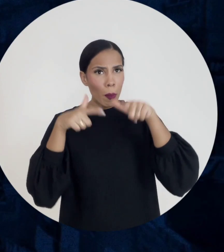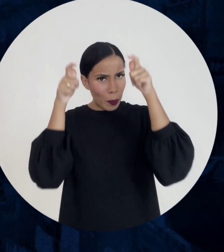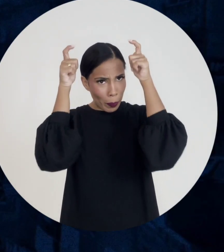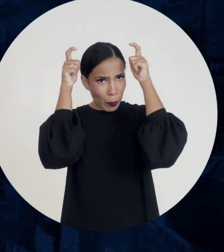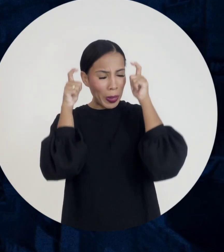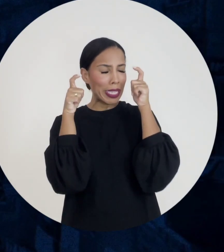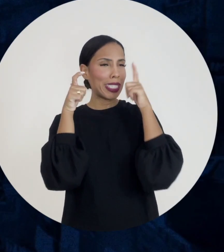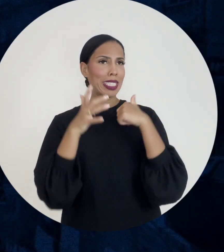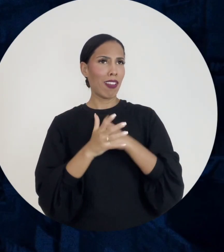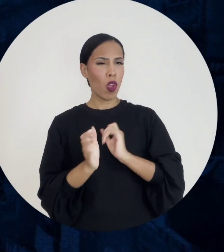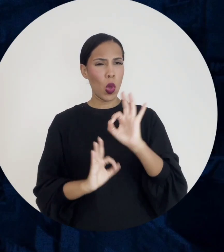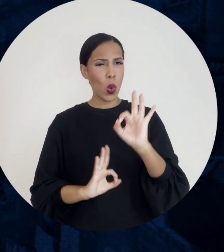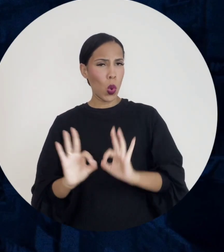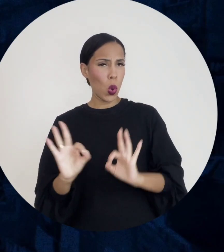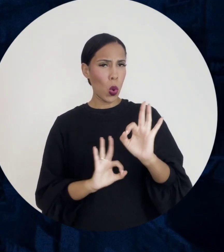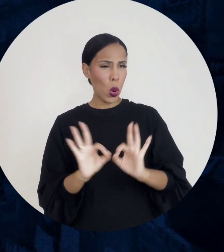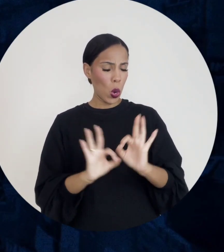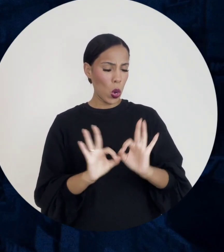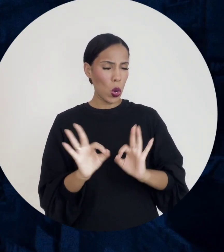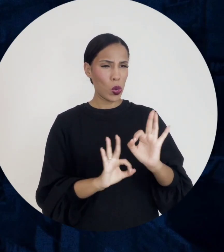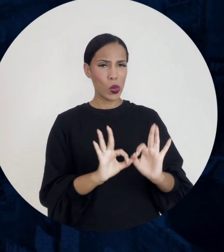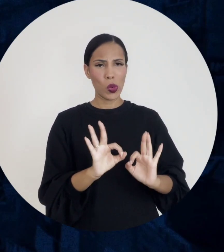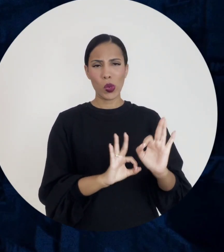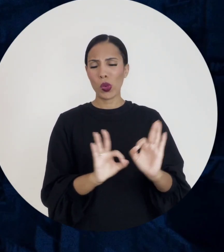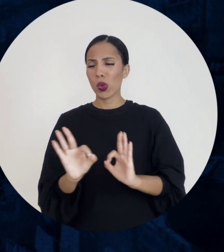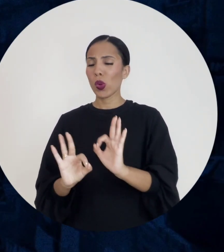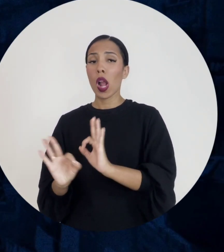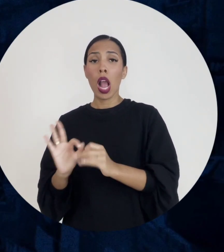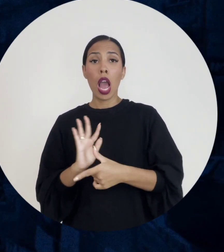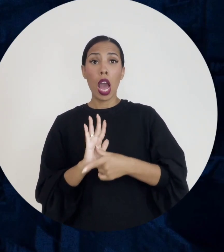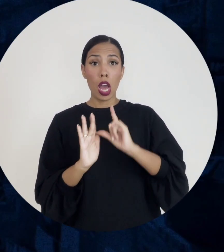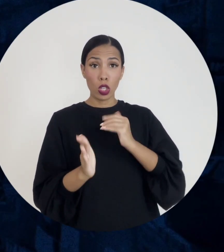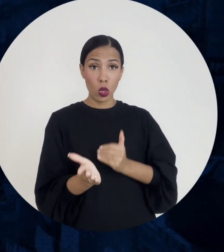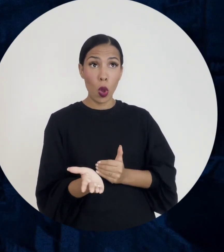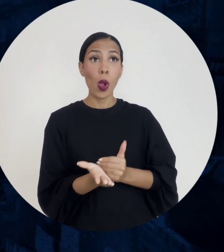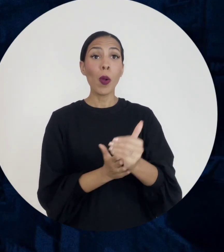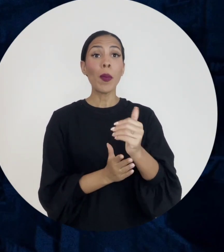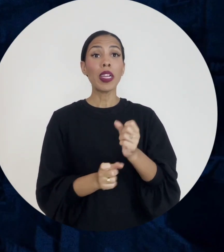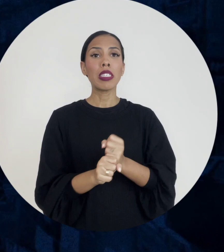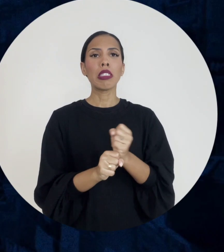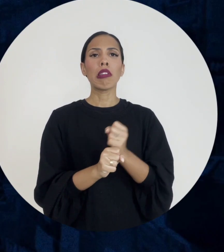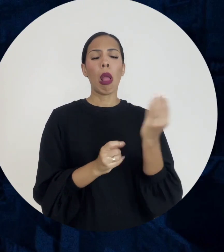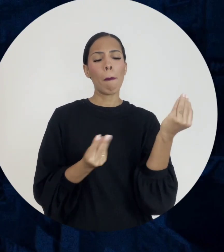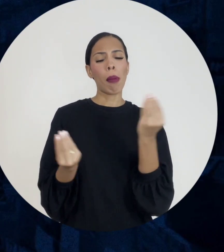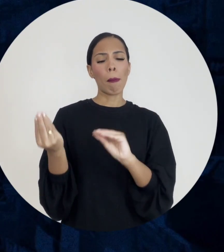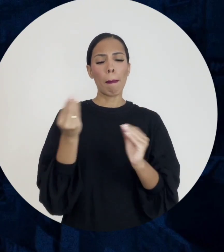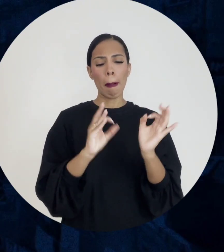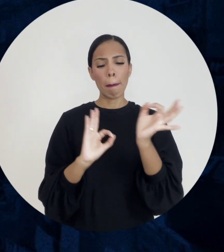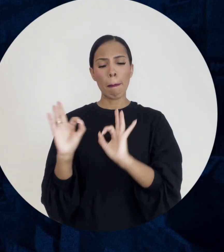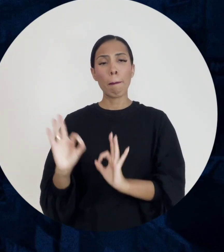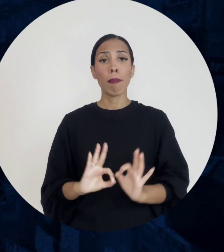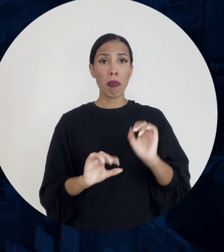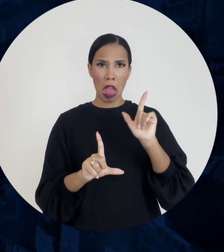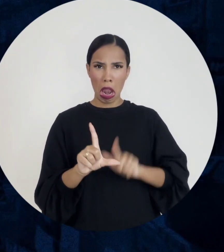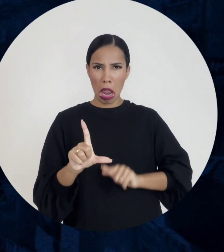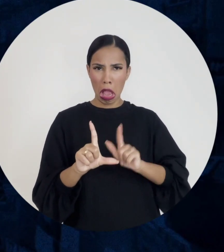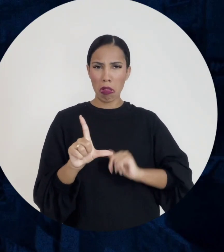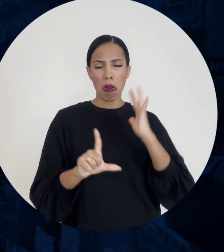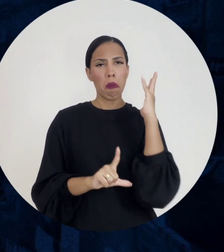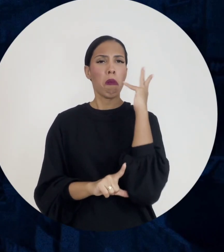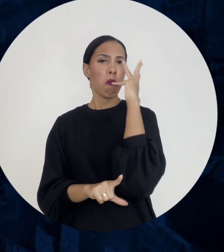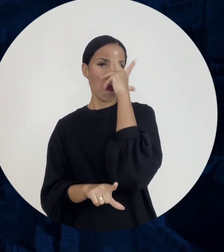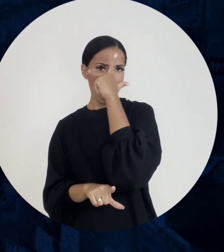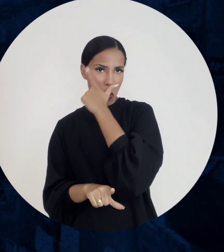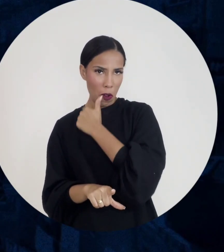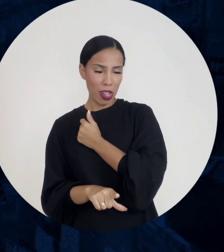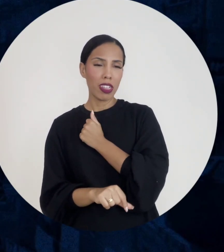eu enfeitava caderno, minha letra era bonita, né? Modéstia à parte, era letra de professora mesmo, né? Porque naquela época